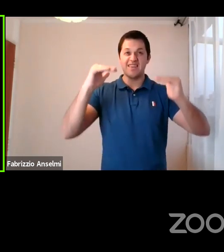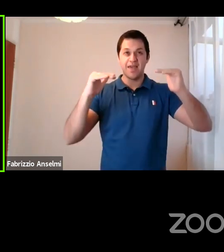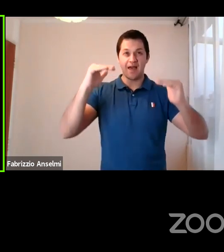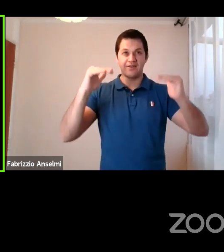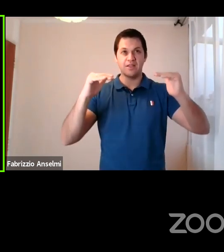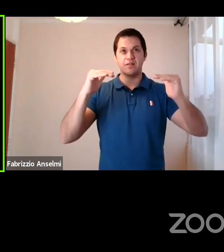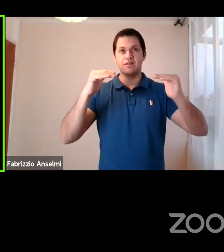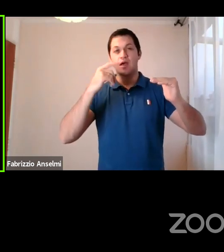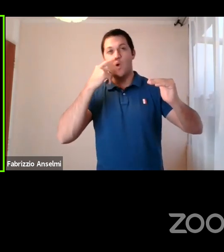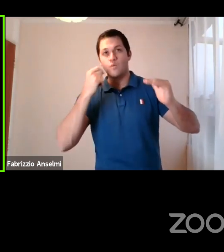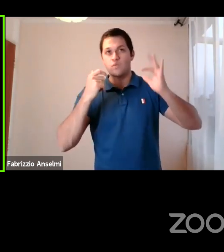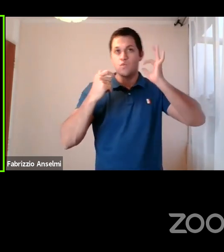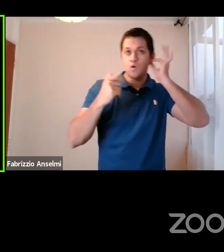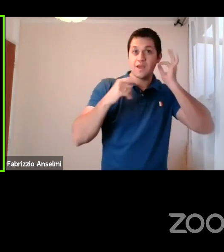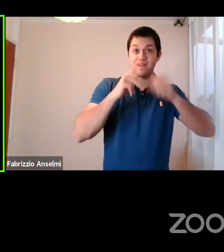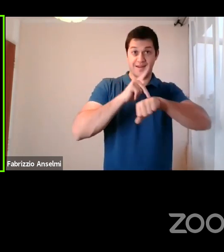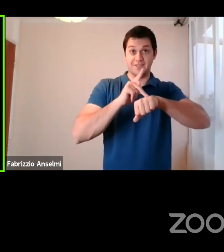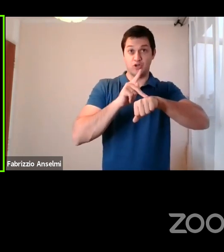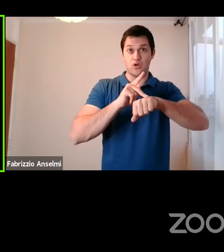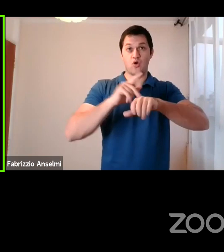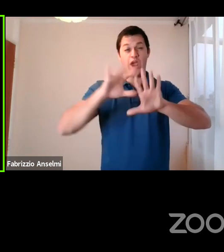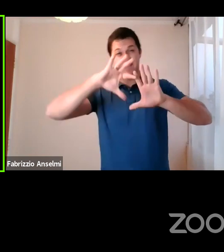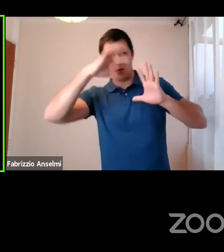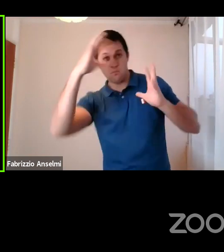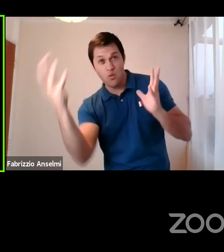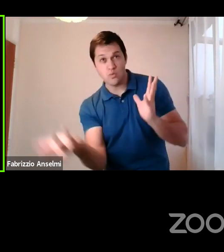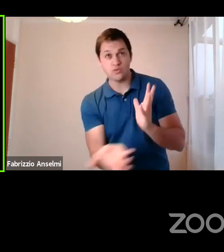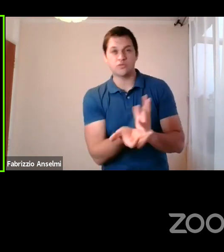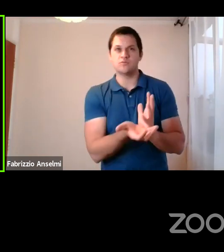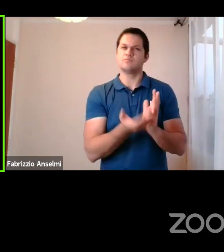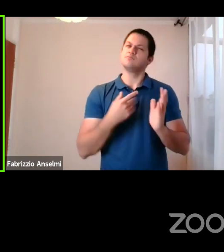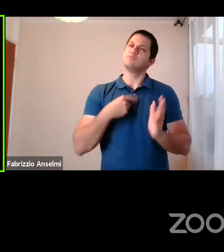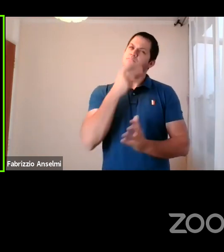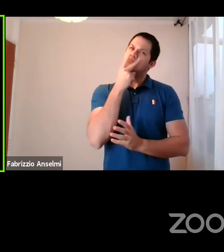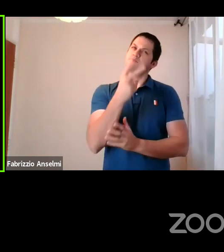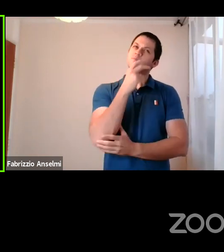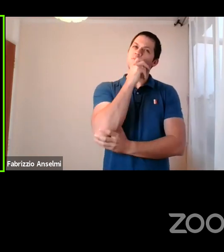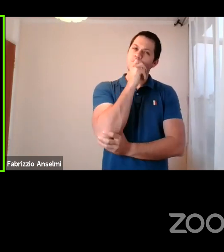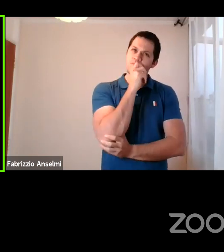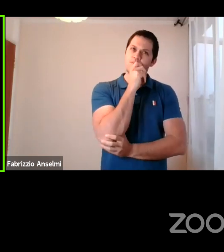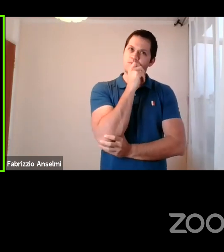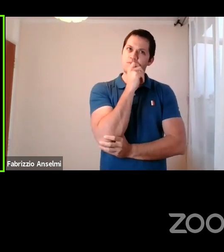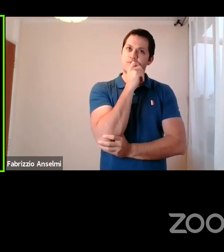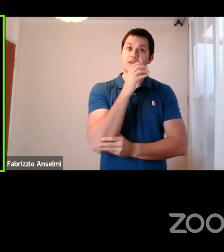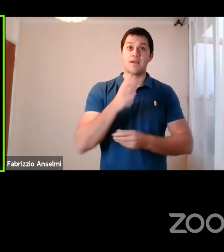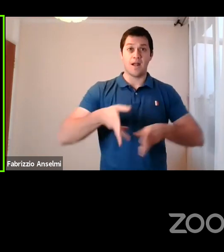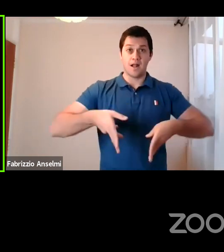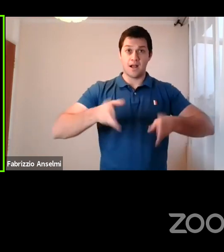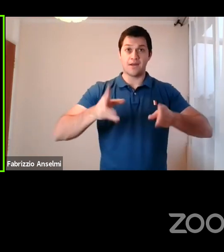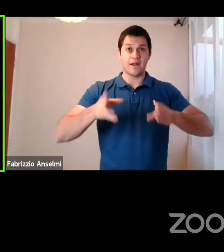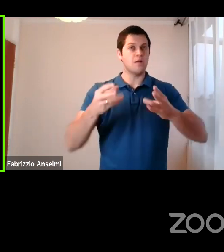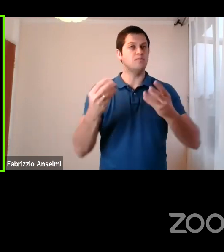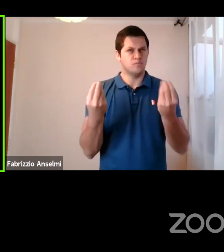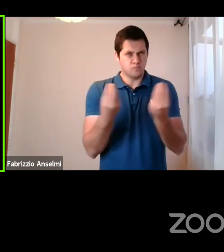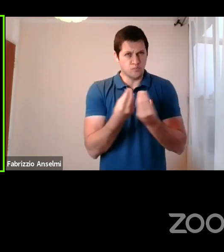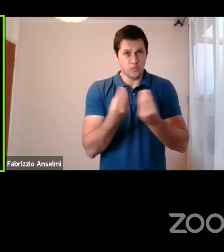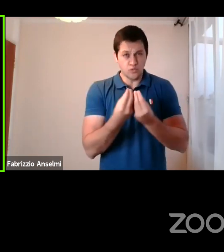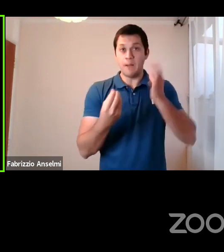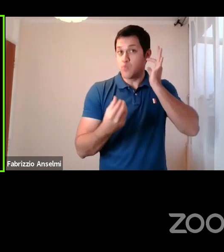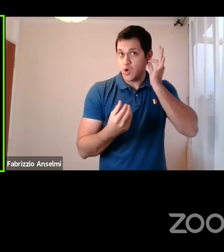que existen a nivel mundial, encontramos que la carrera tiene una importante participación